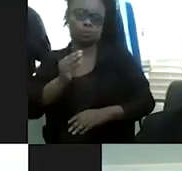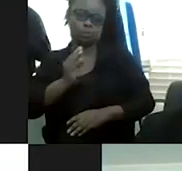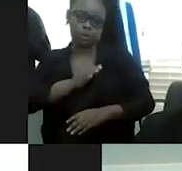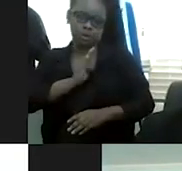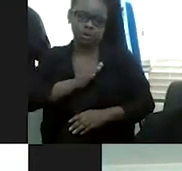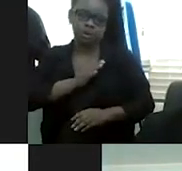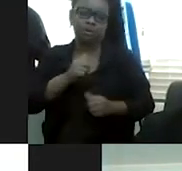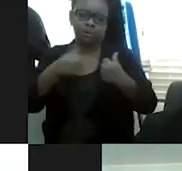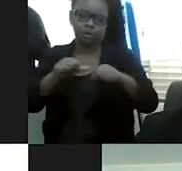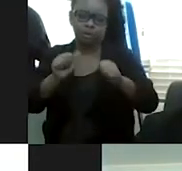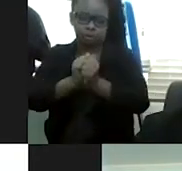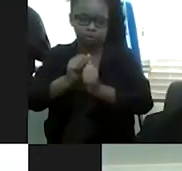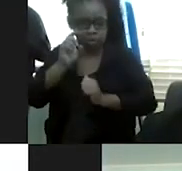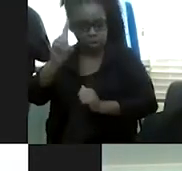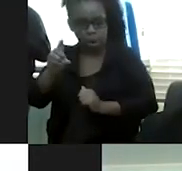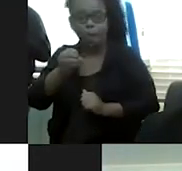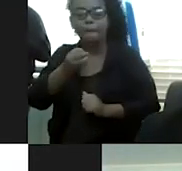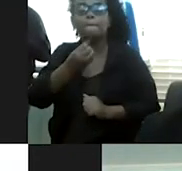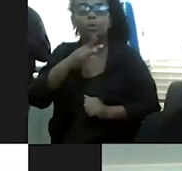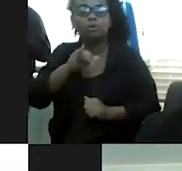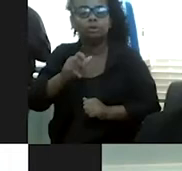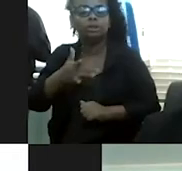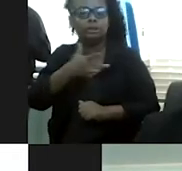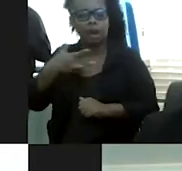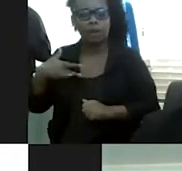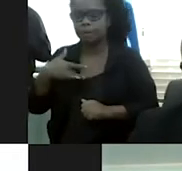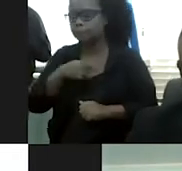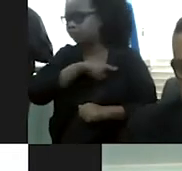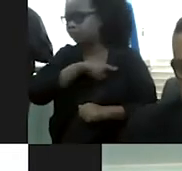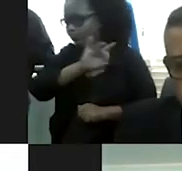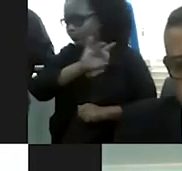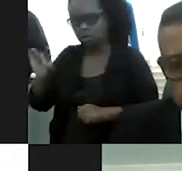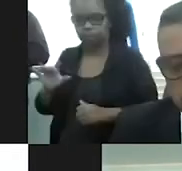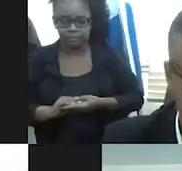bom dia e muita saúde para todos nós.